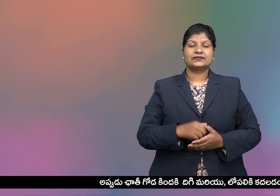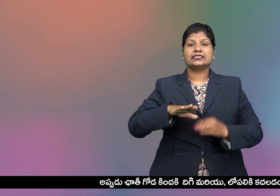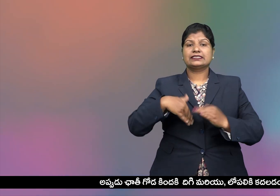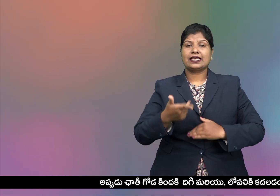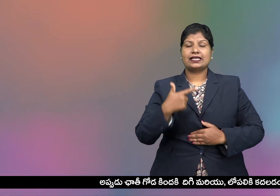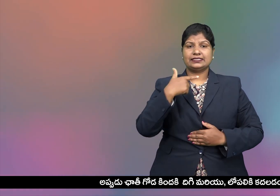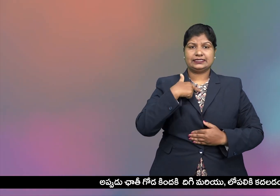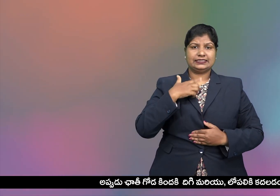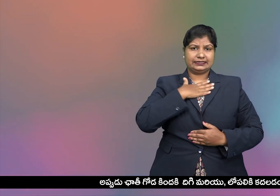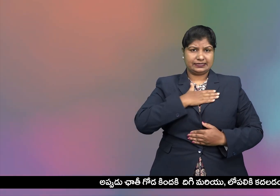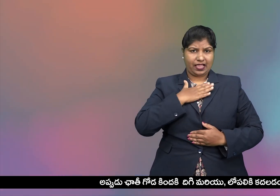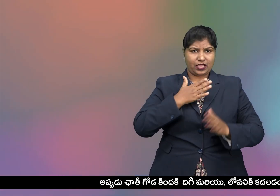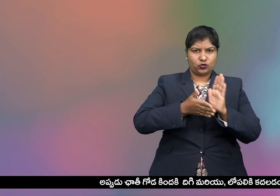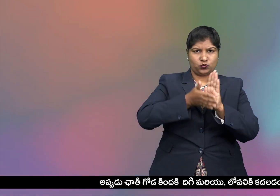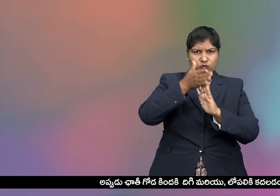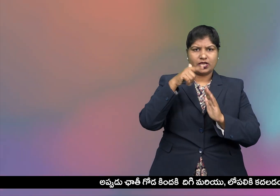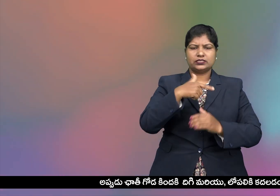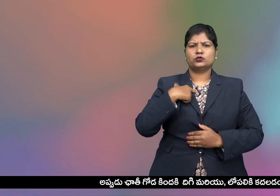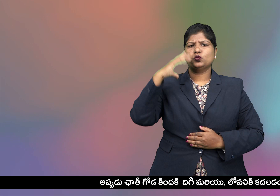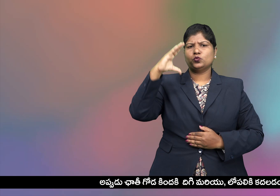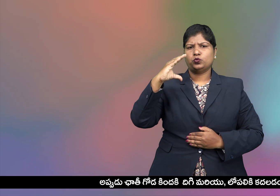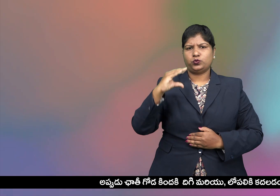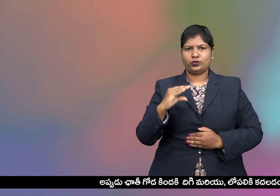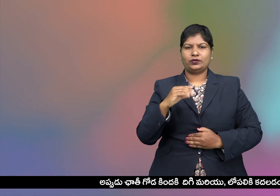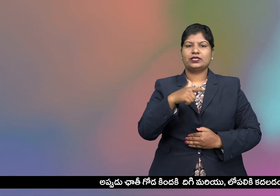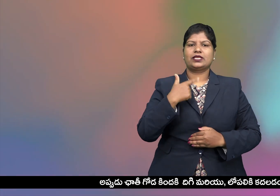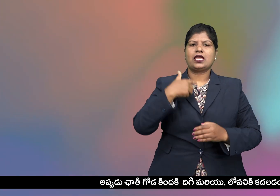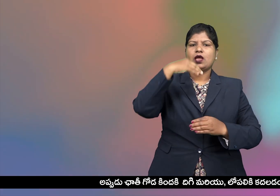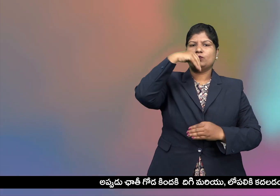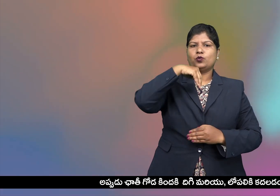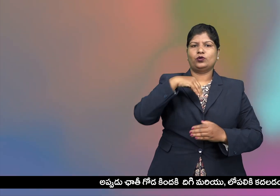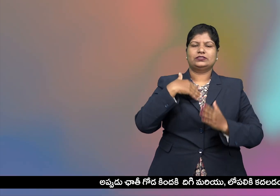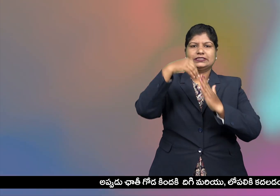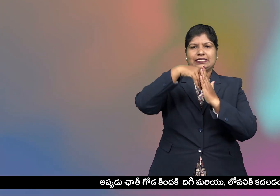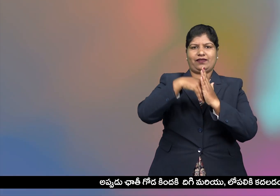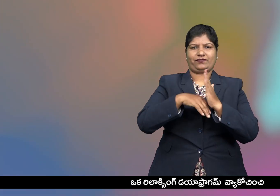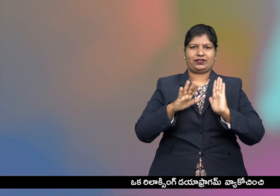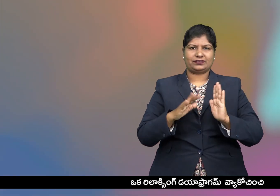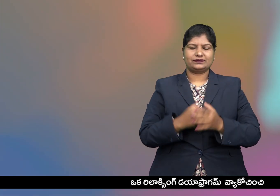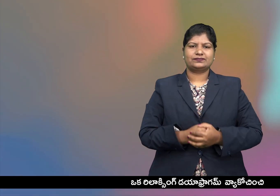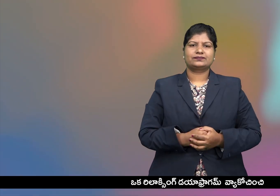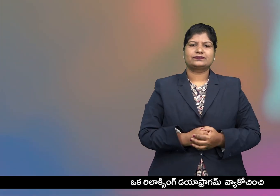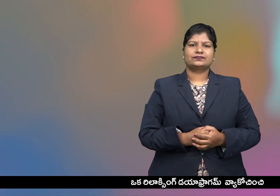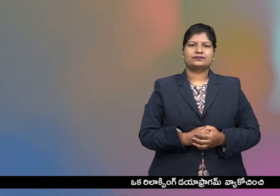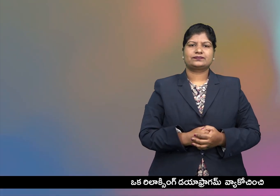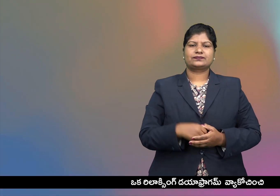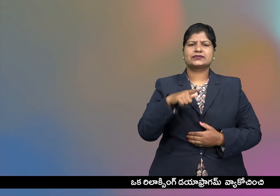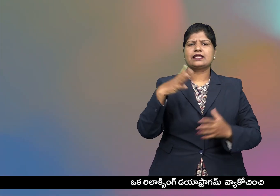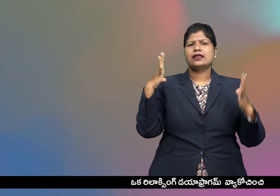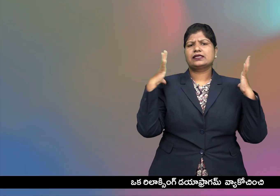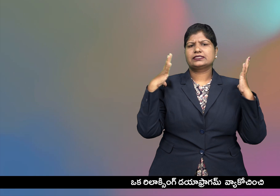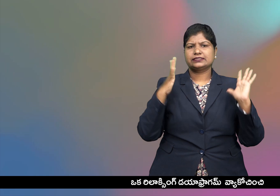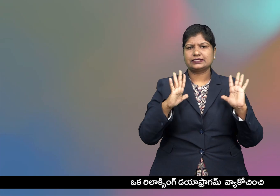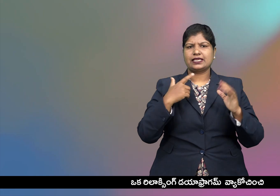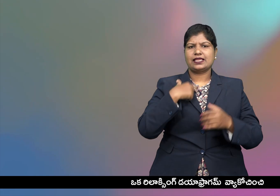అప్పుడు ఛాతీ గోడ కిందకి దిగి మరియు లోపలికి కదలడం వల్ల ఒక రిలాక్సింగ్